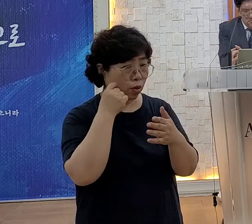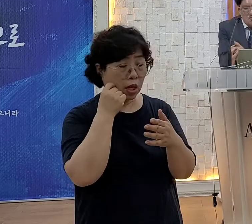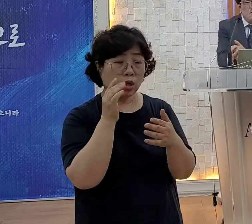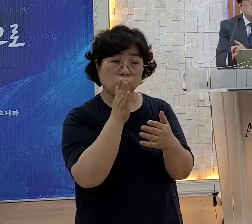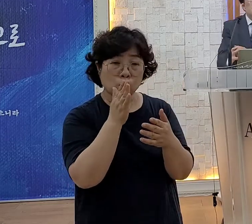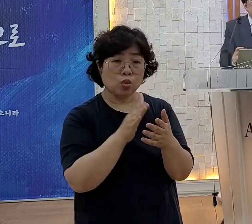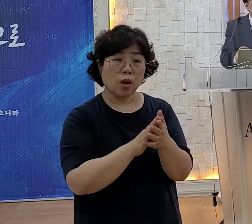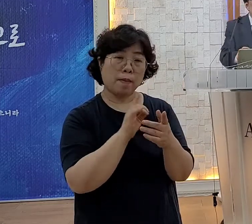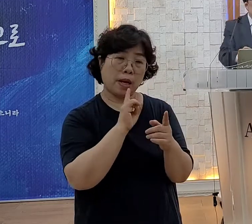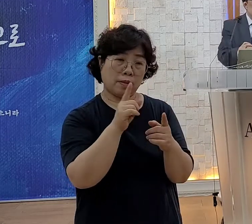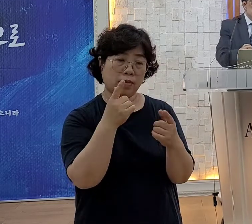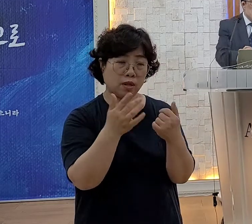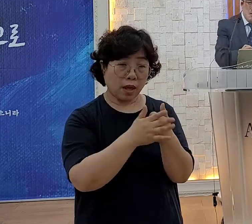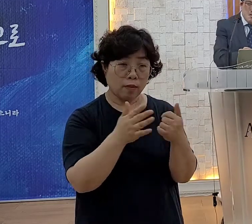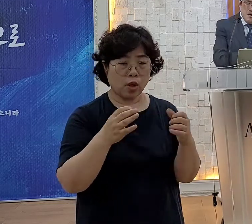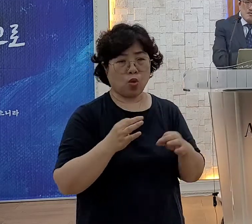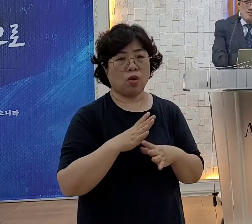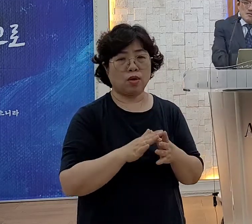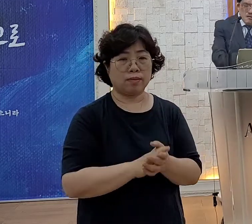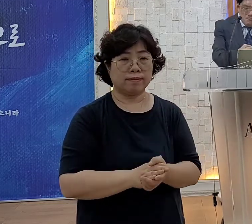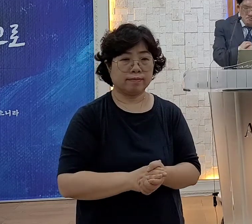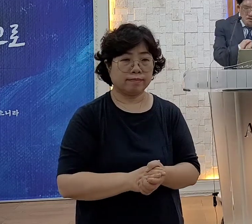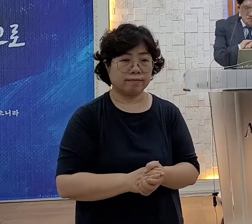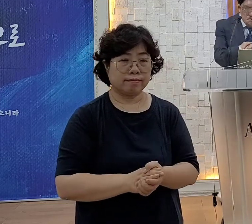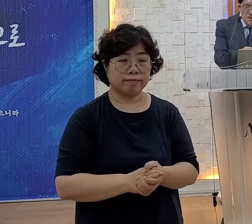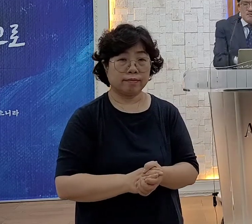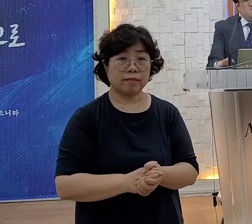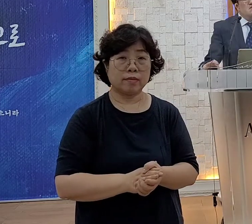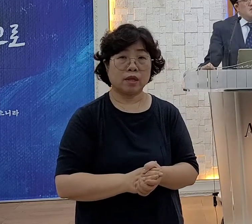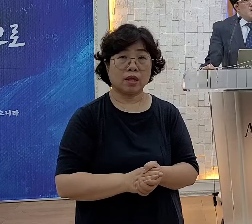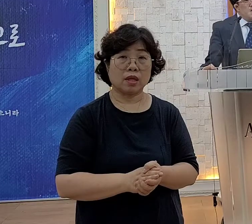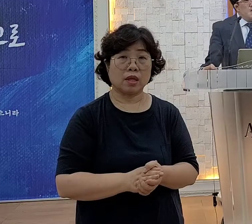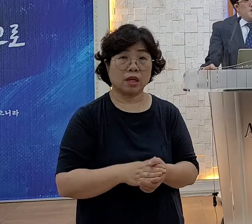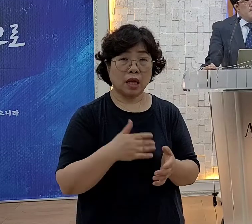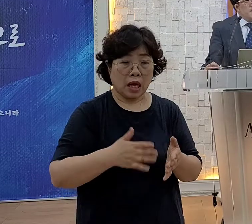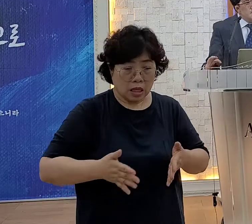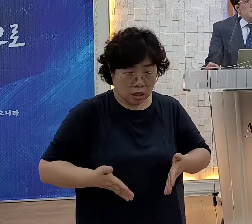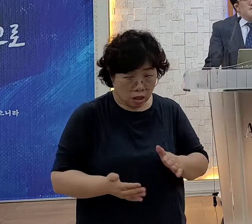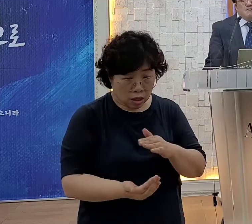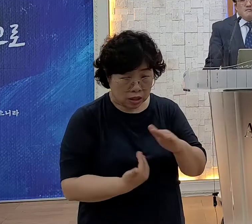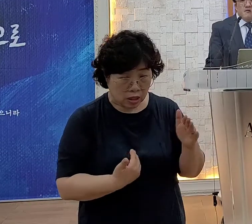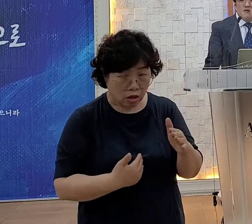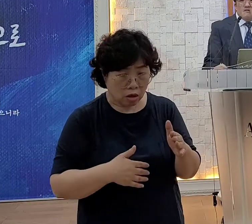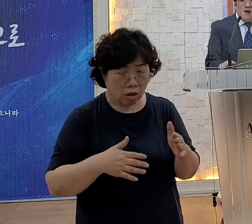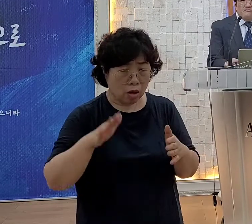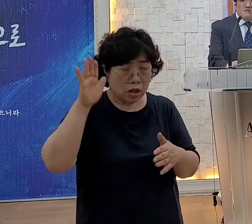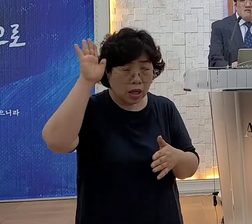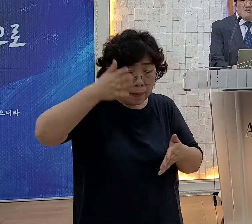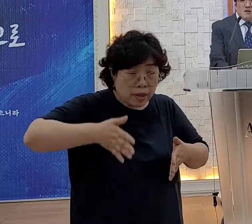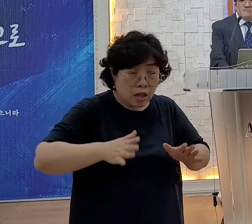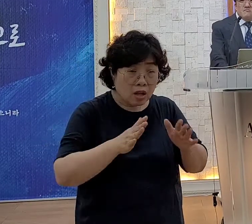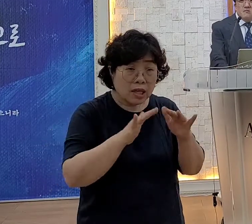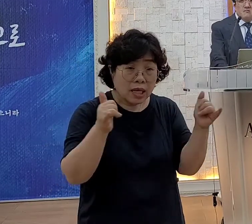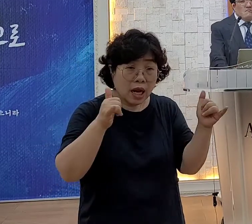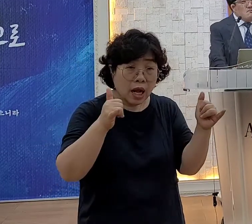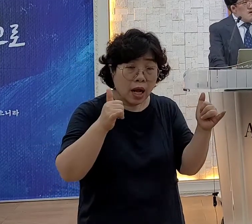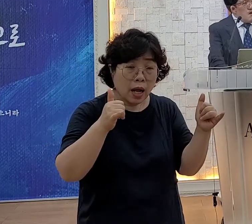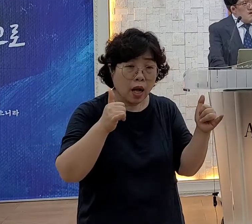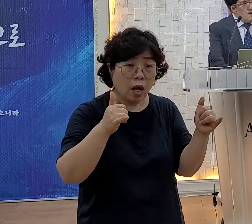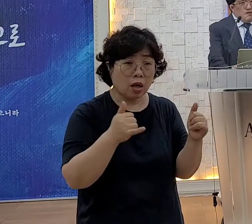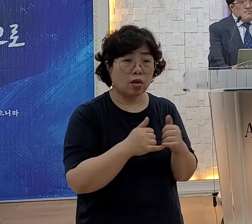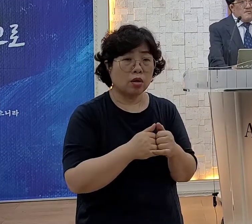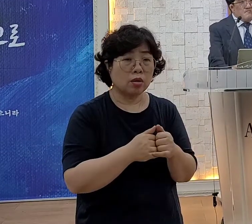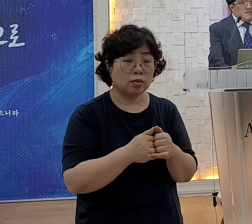죄를 범했고, 그래서 우리 이 인간은 모두 다 죄 아래 놓여 있다. 이게 성립하는 거예요. 그리고 앞으로 태어날 사람은,